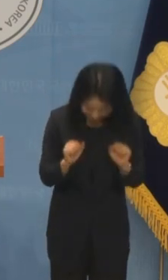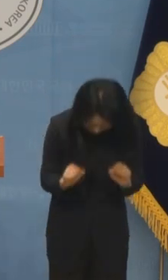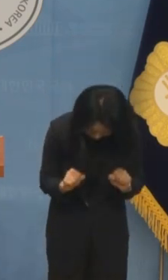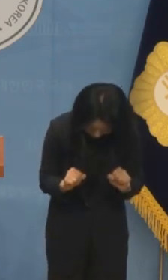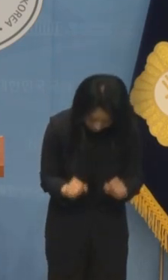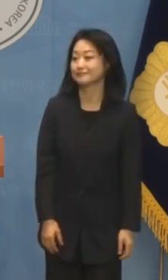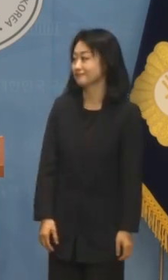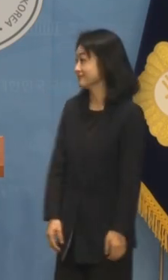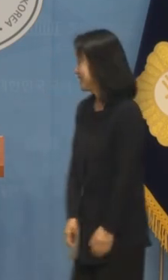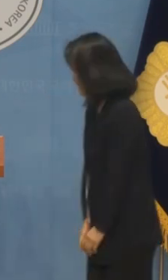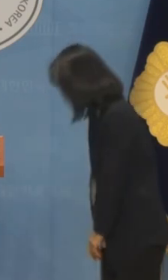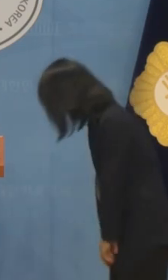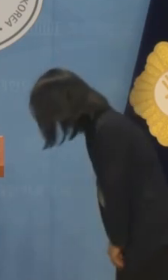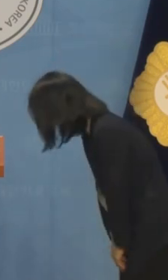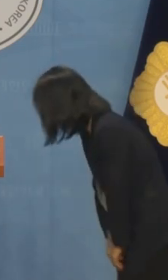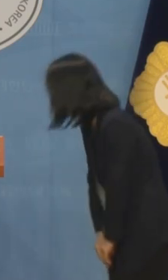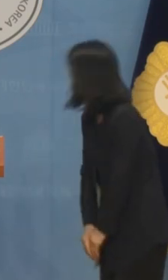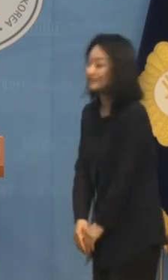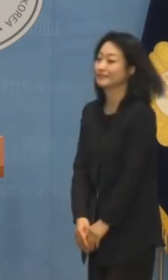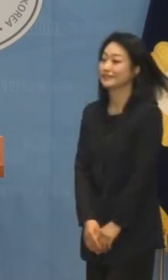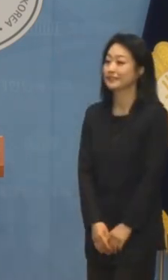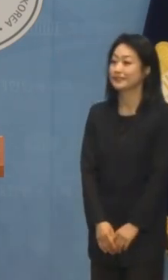감사합니다 감사합니다